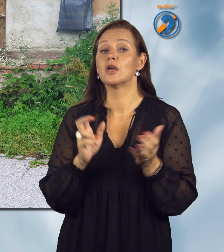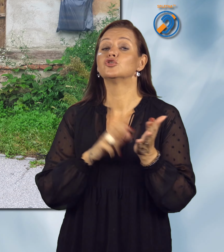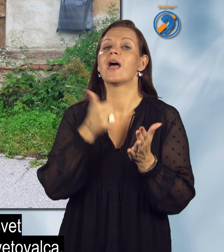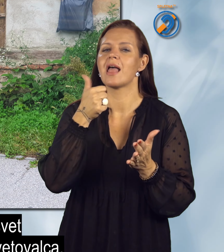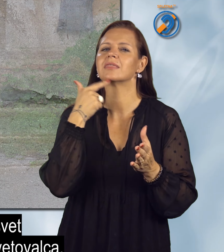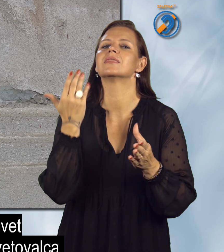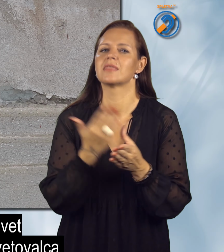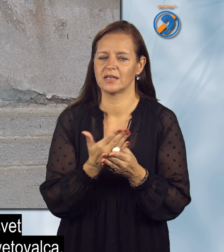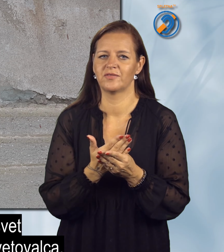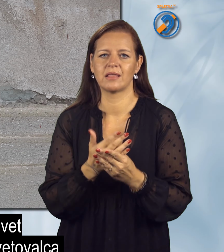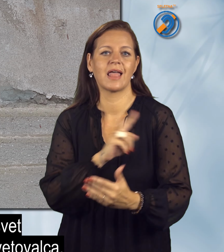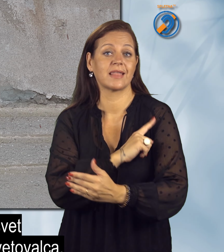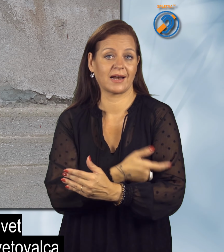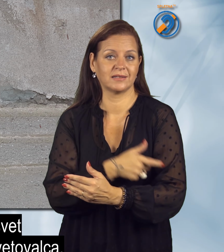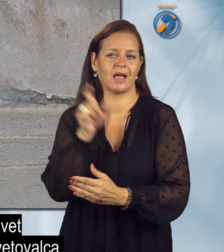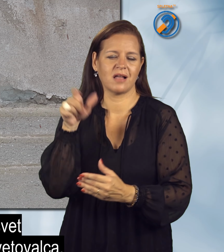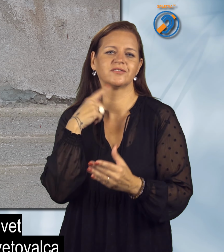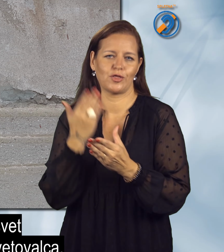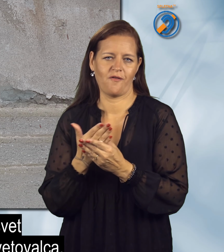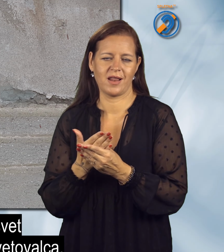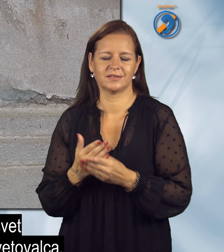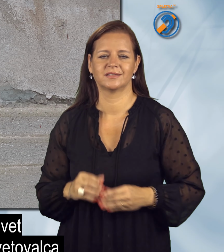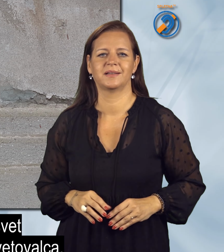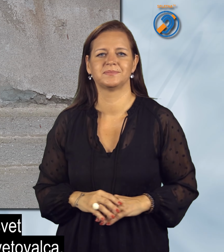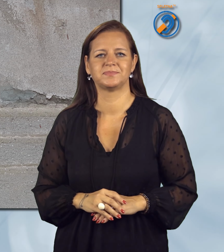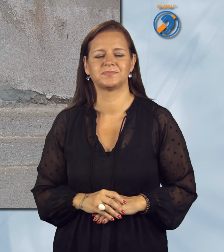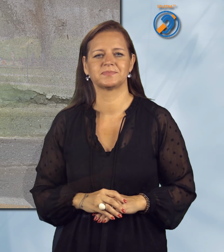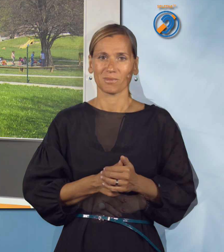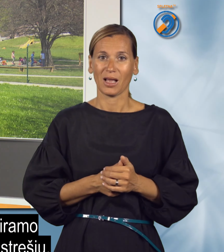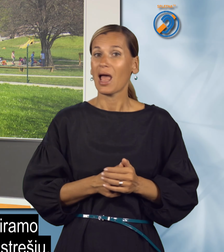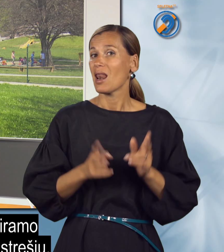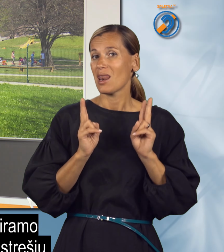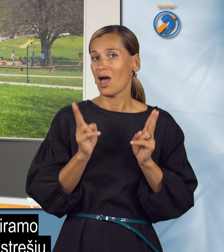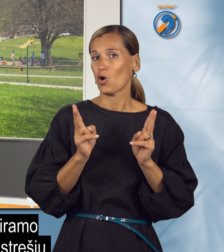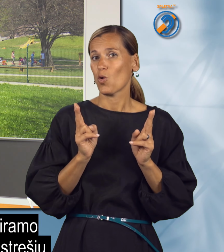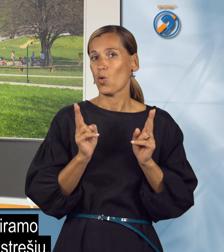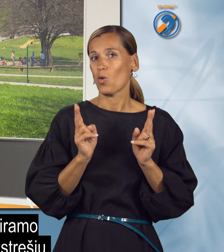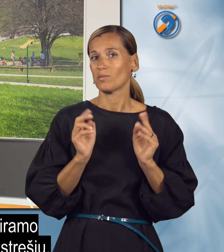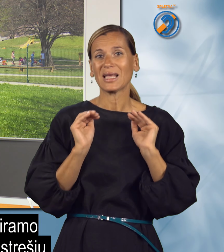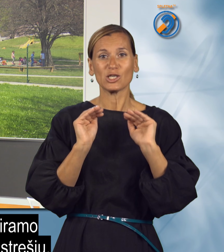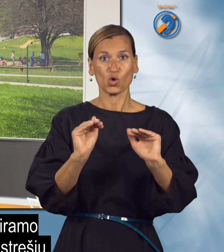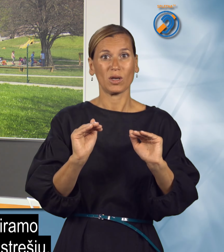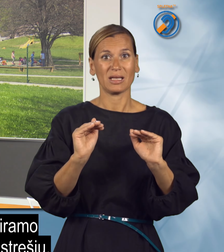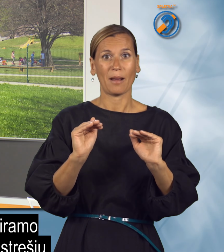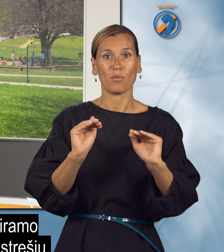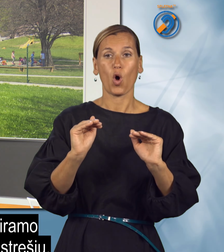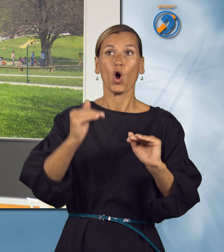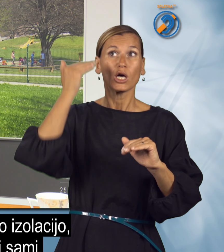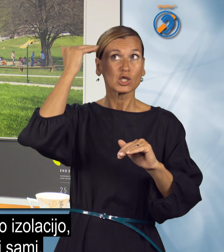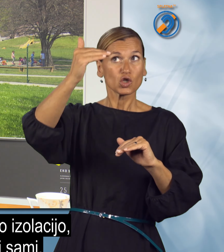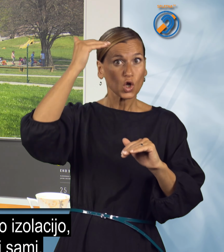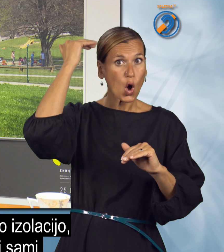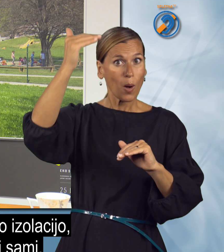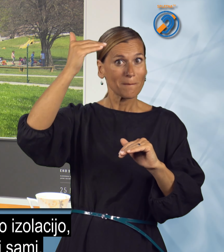ogljikovega dioksida. Še en nasvet energetskega svetovalca. Mi lahko izoliramo strop proti podstrešju, ker